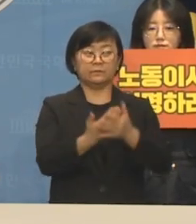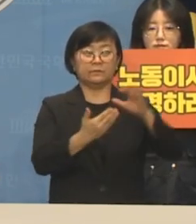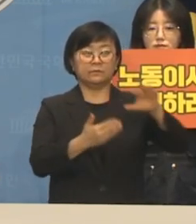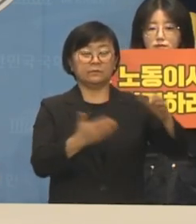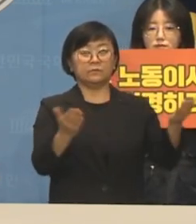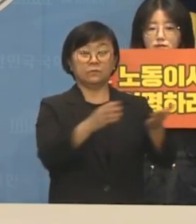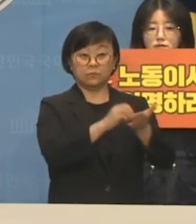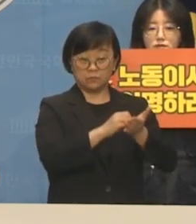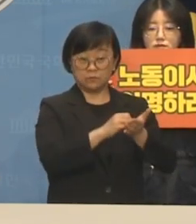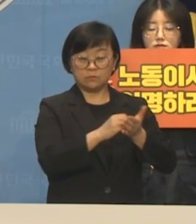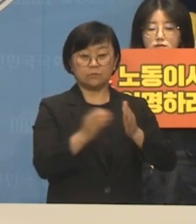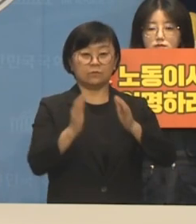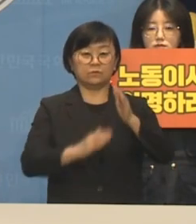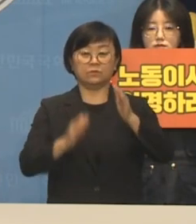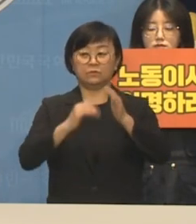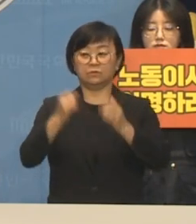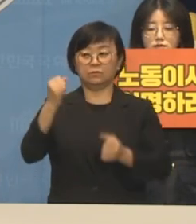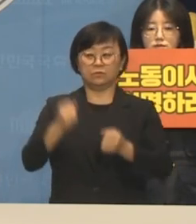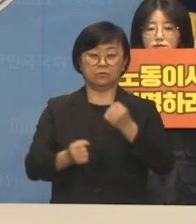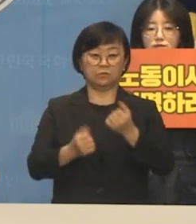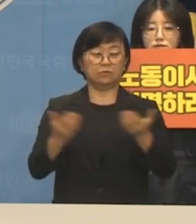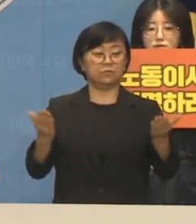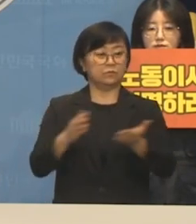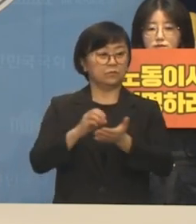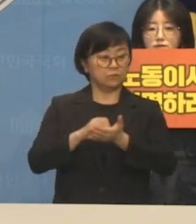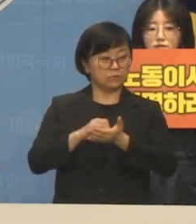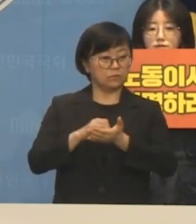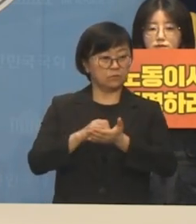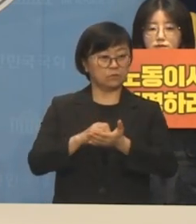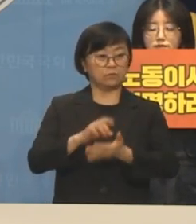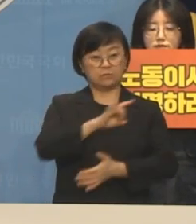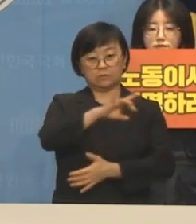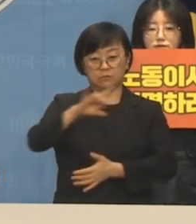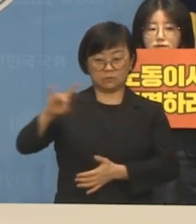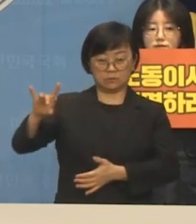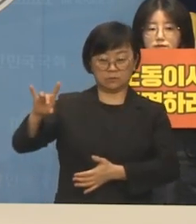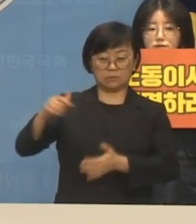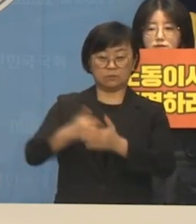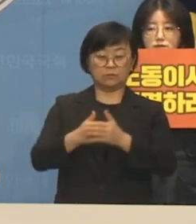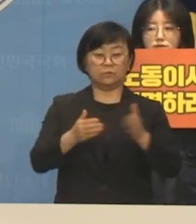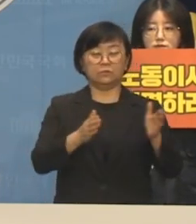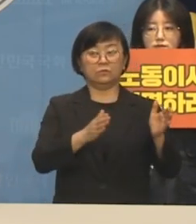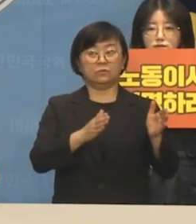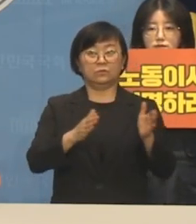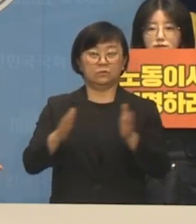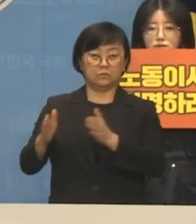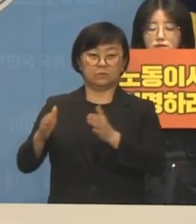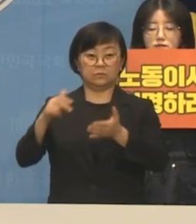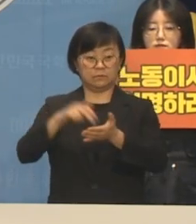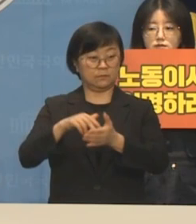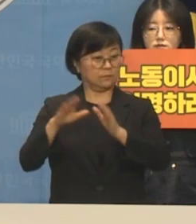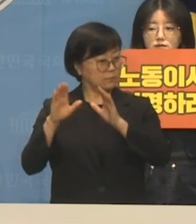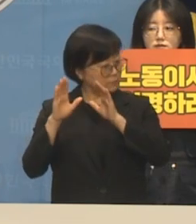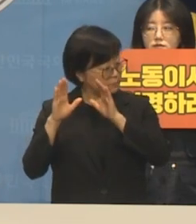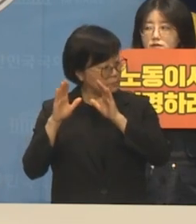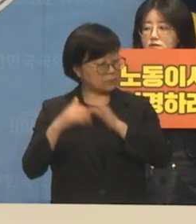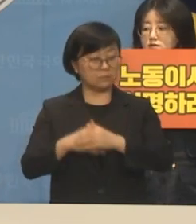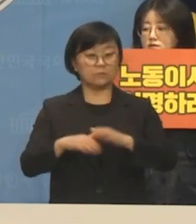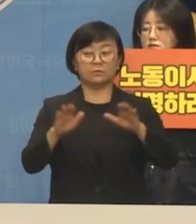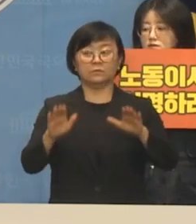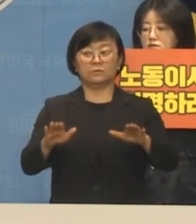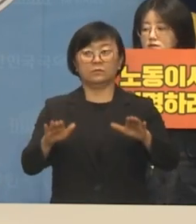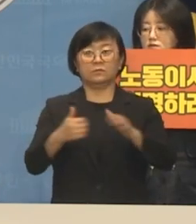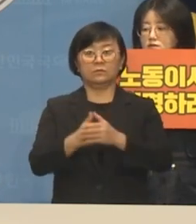노조와 공공운수노조에서 각각 준비한 입장을 여러분들께서 잘 들어주시고